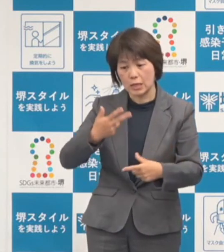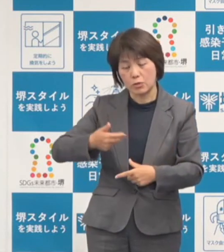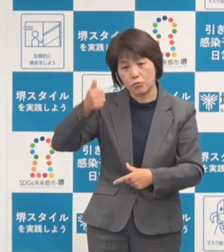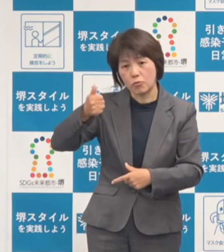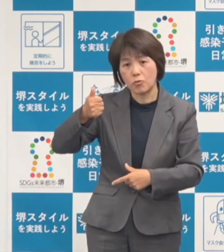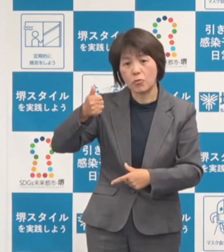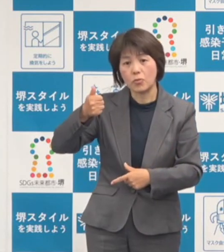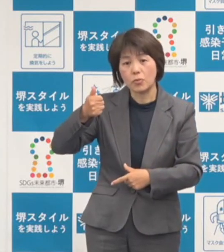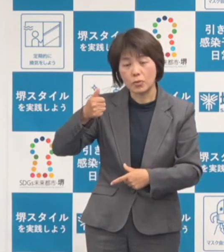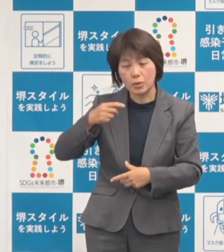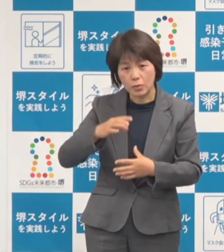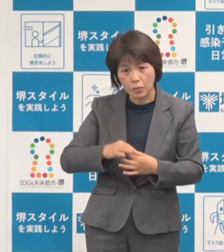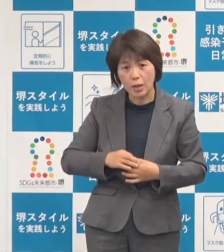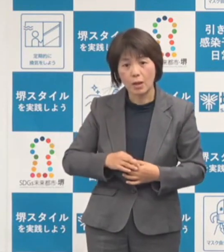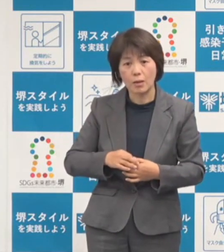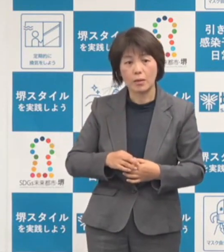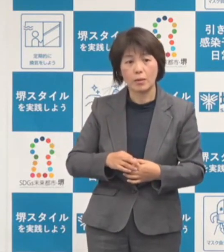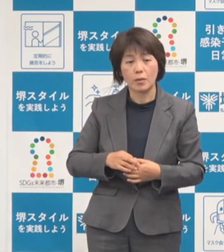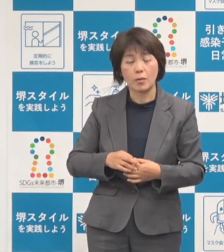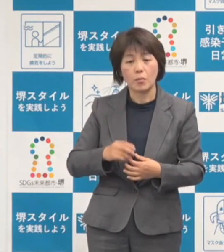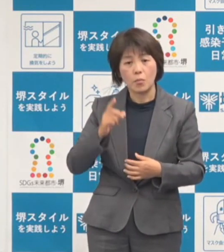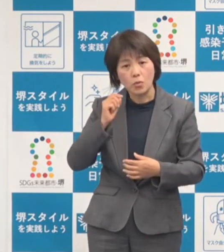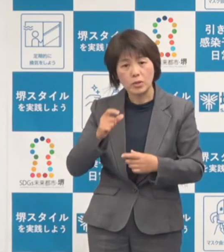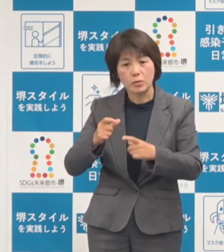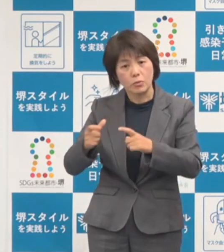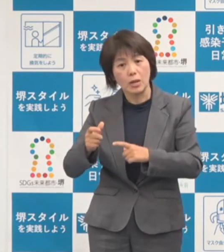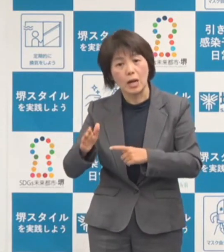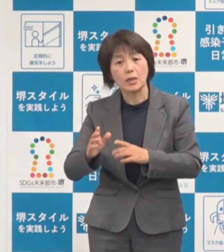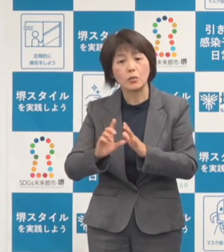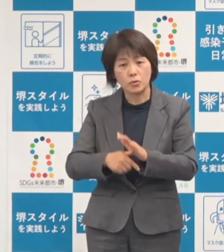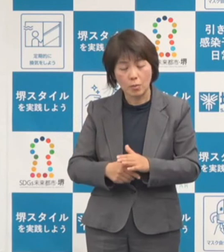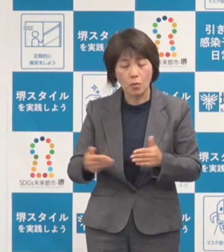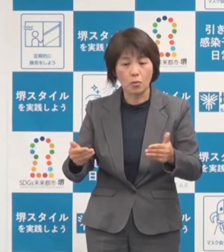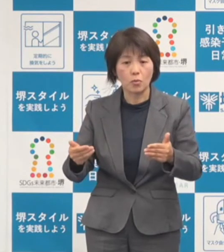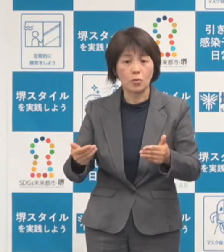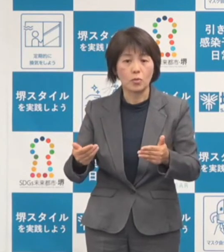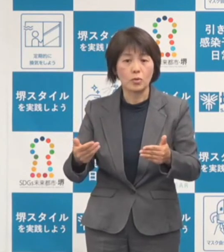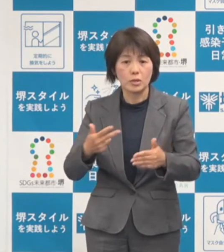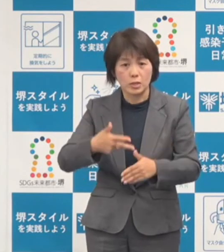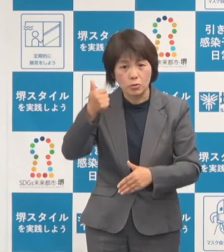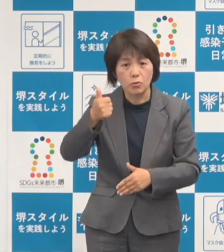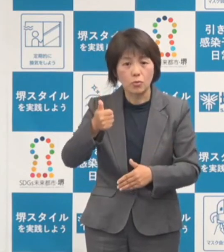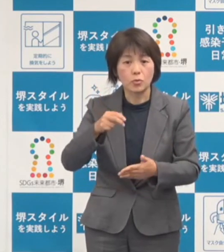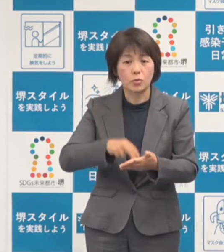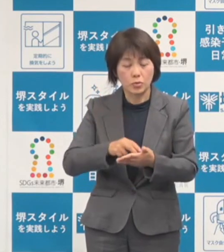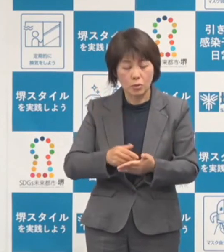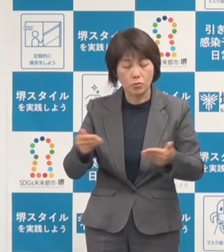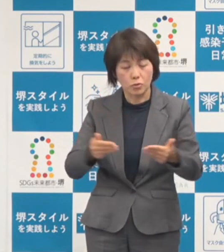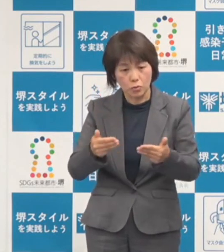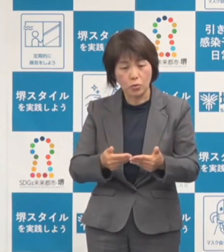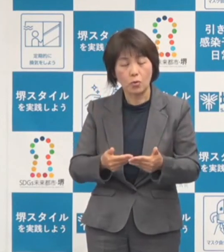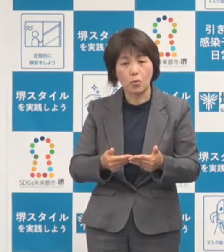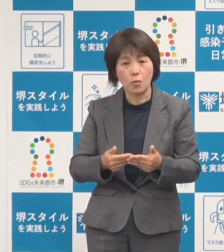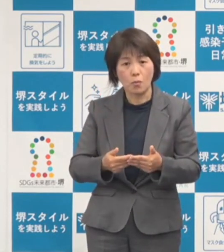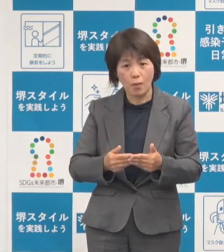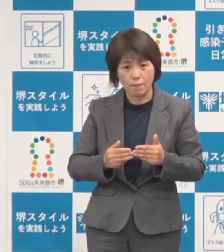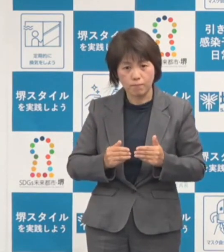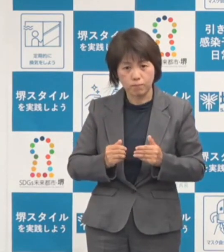のようなずれがあったとしても市長として職務を放り出すわけではありませんから、その点